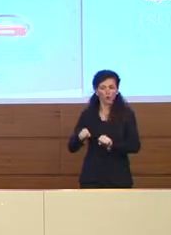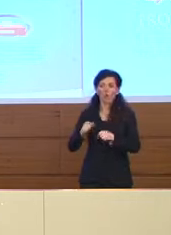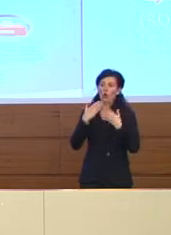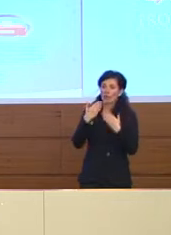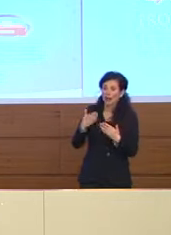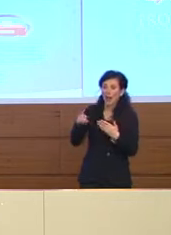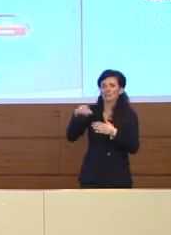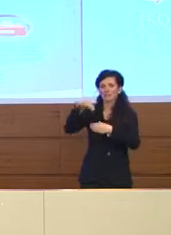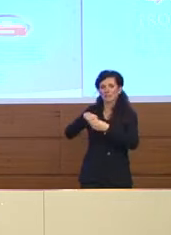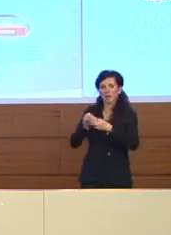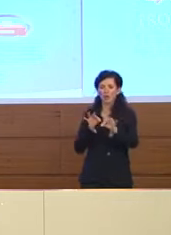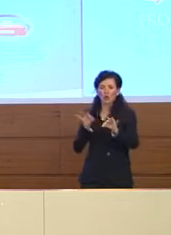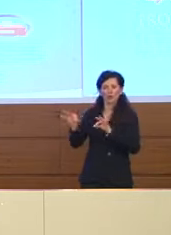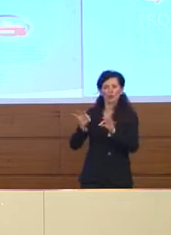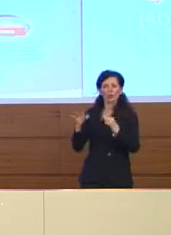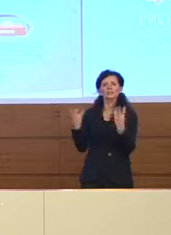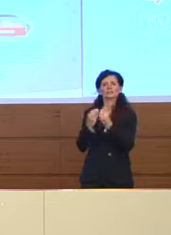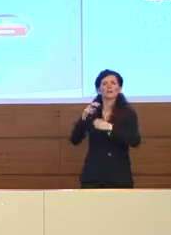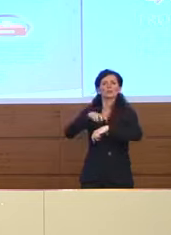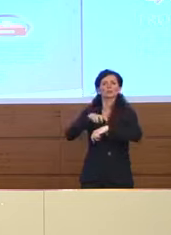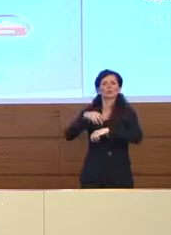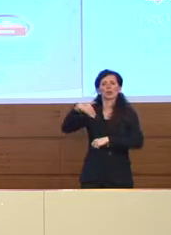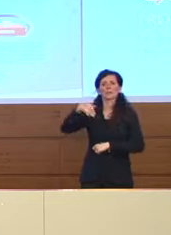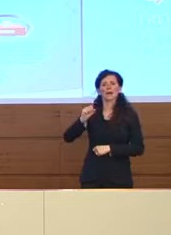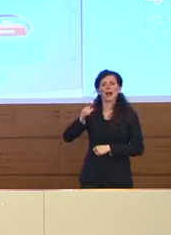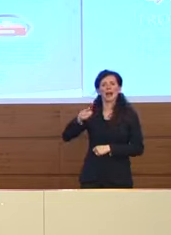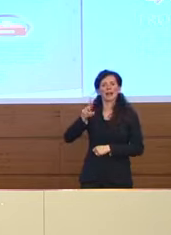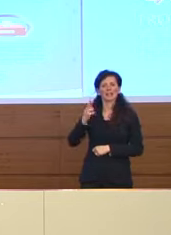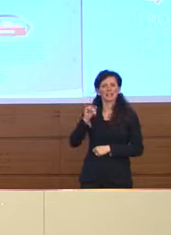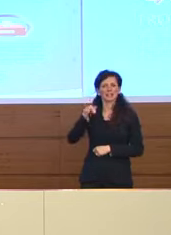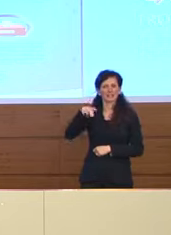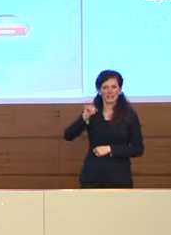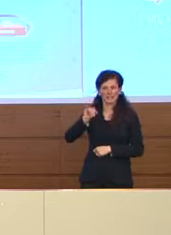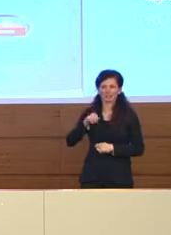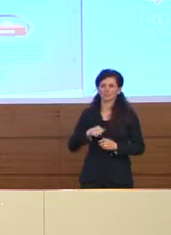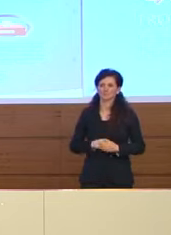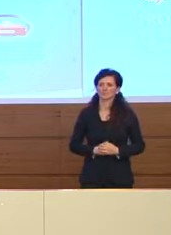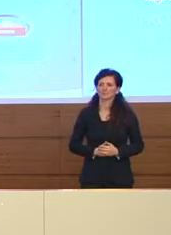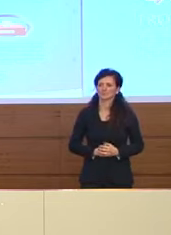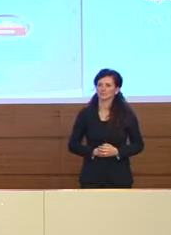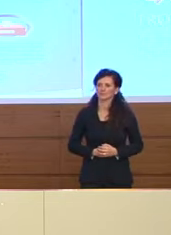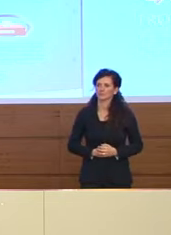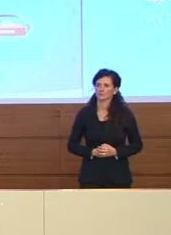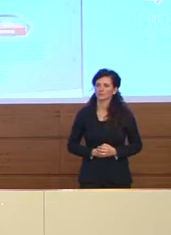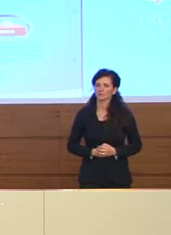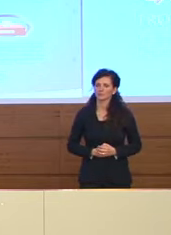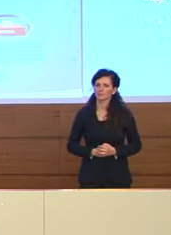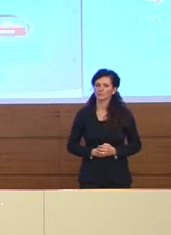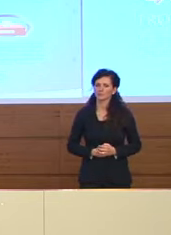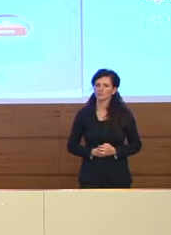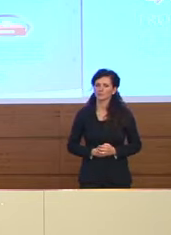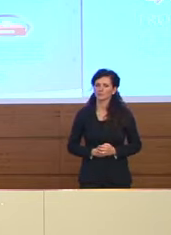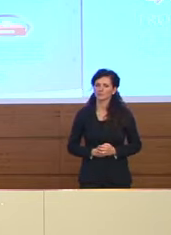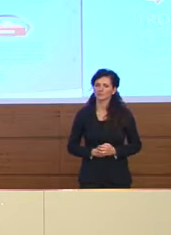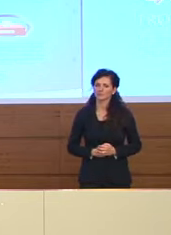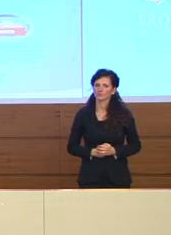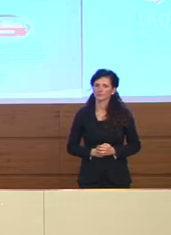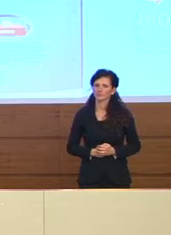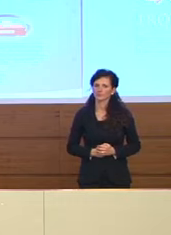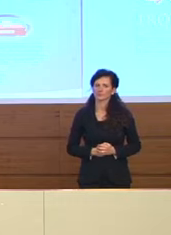del dottor magrini ha l'ultima riflessione mera permettete